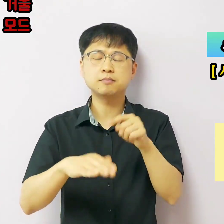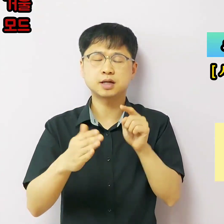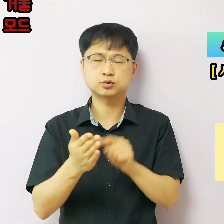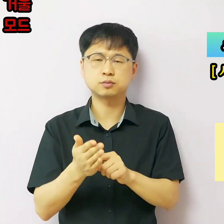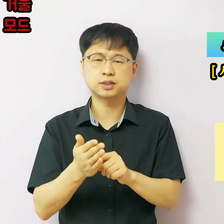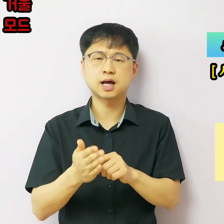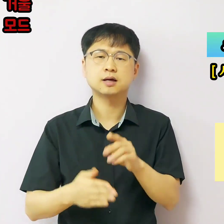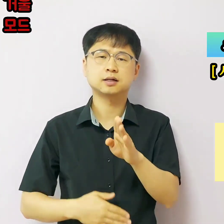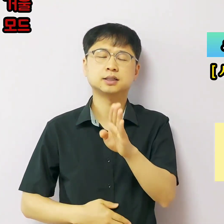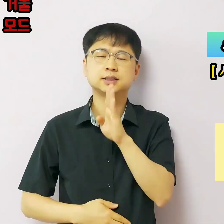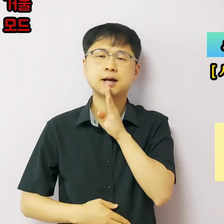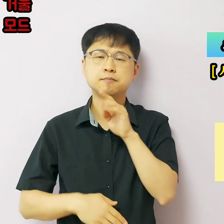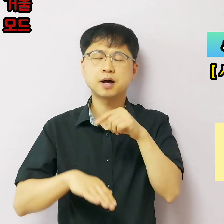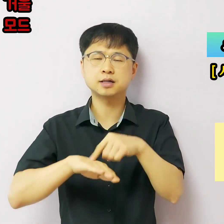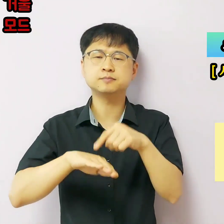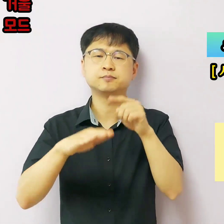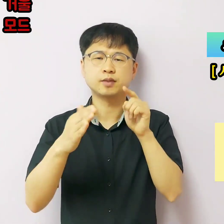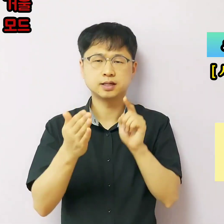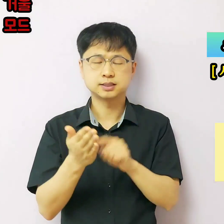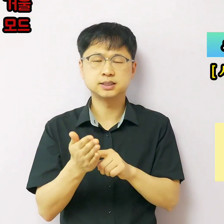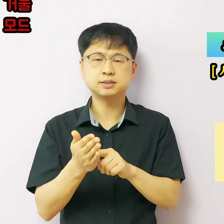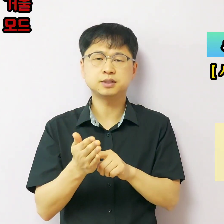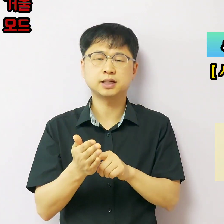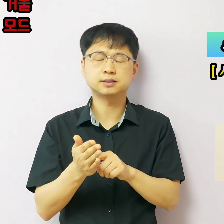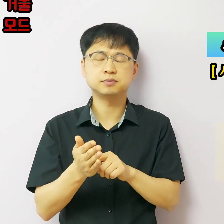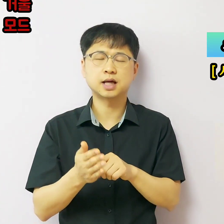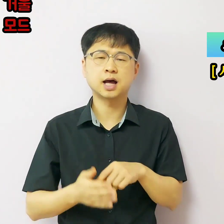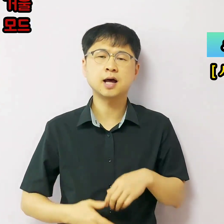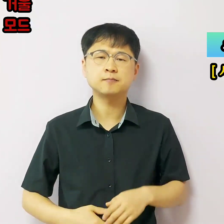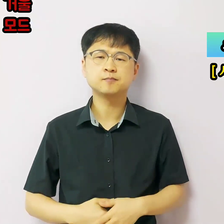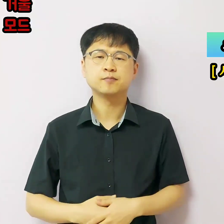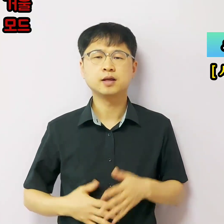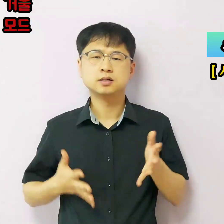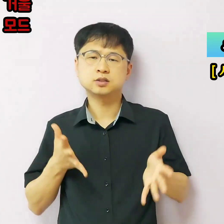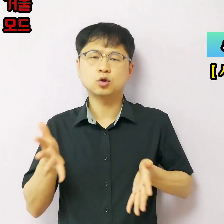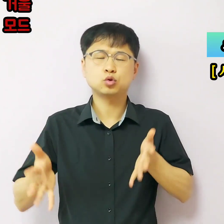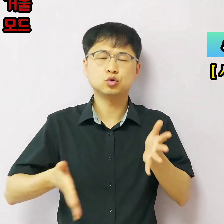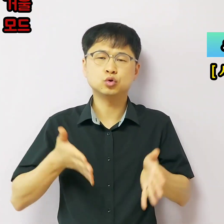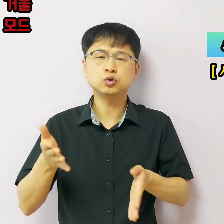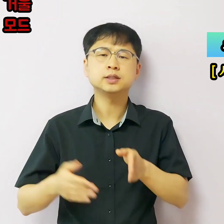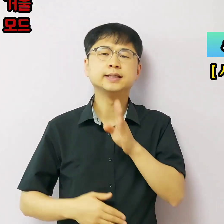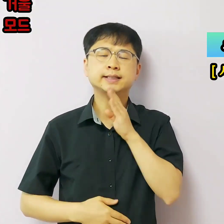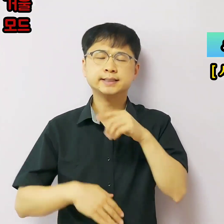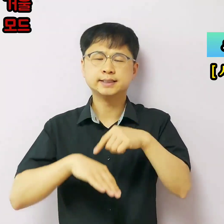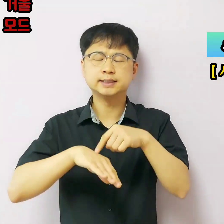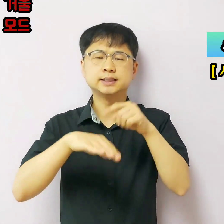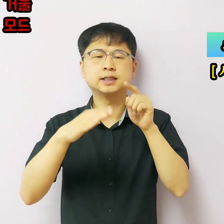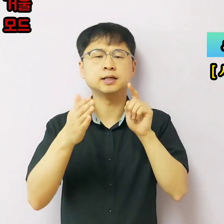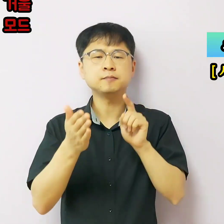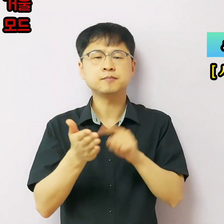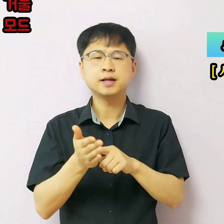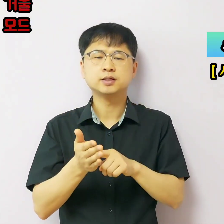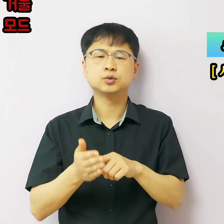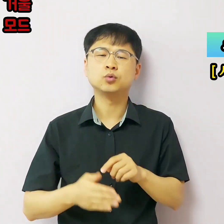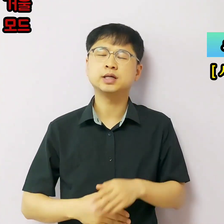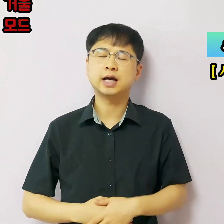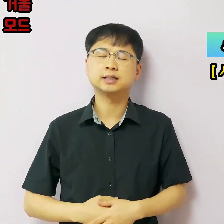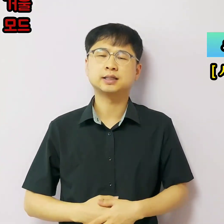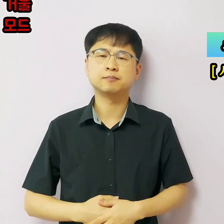마음이란 수입니다. 그래서 참 마음, 진심이 되겠습니다. 서툰, 진심, 종이 가득